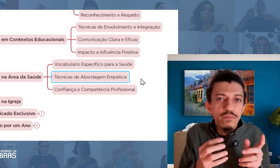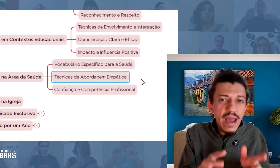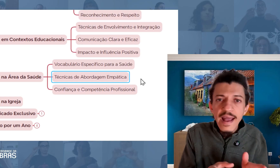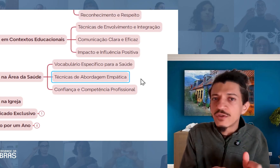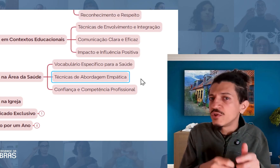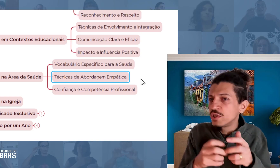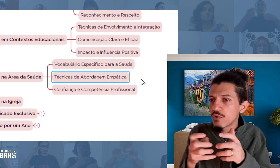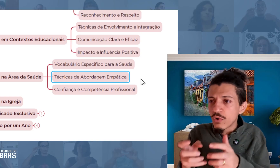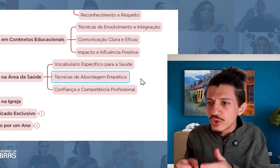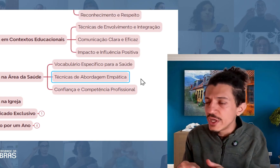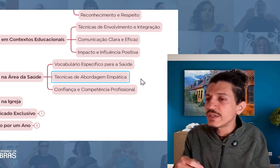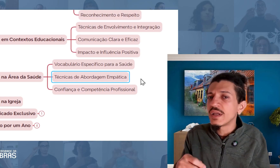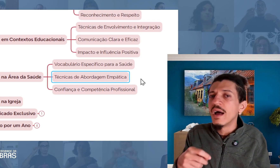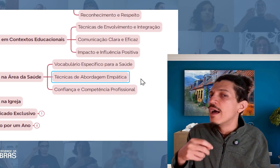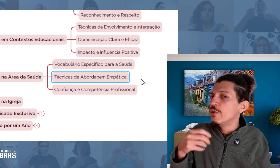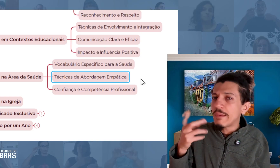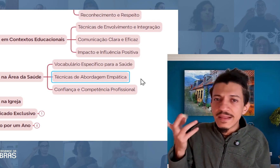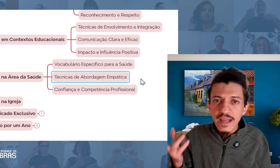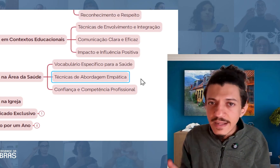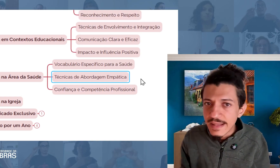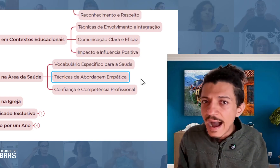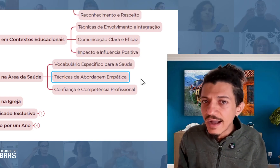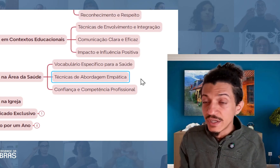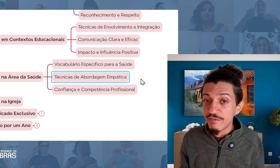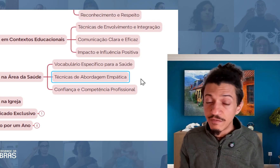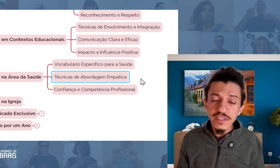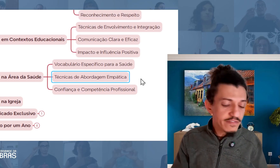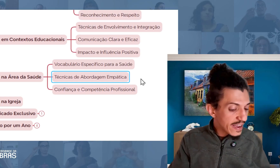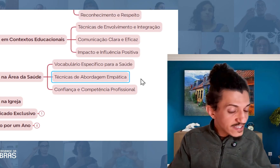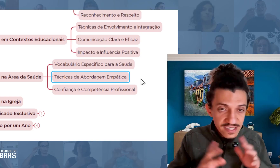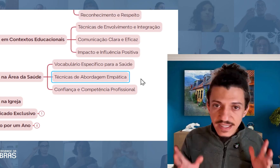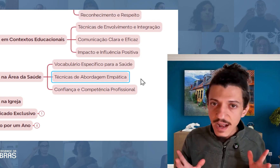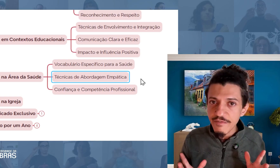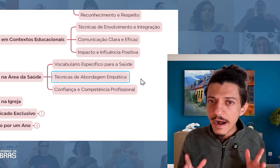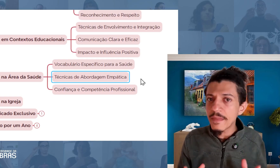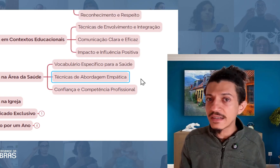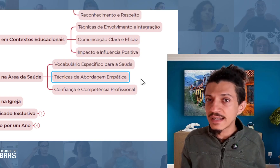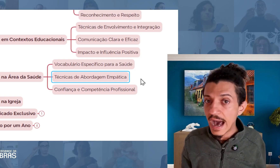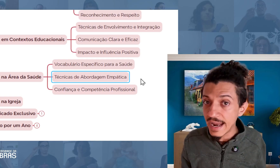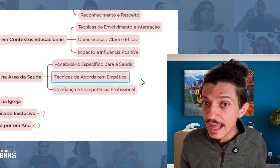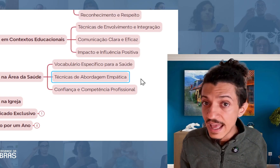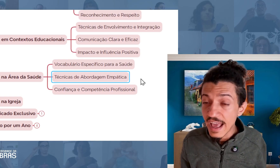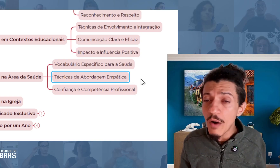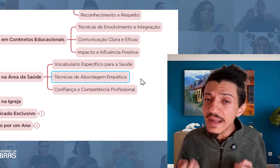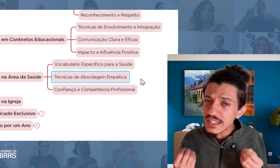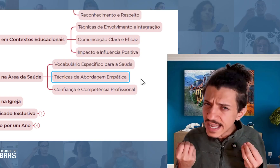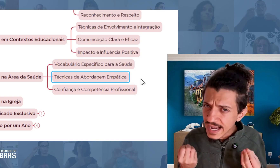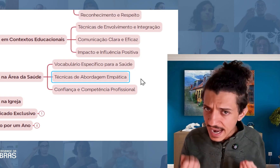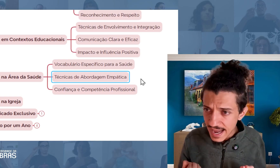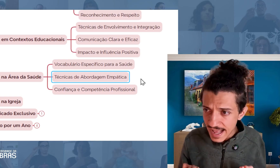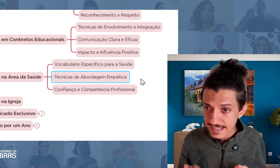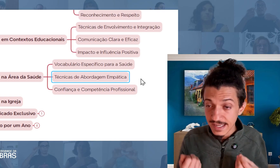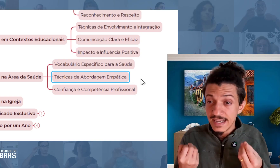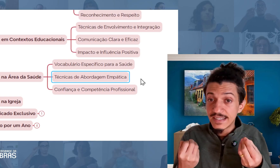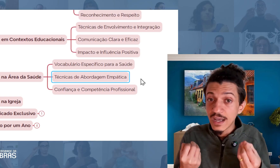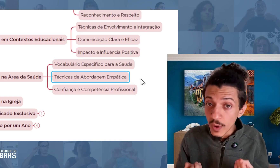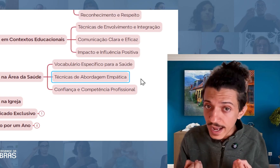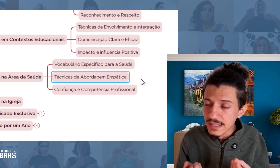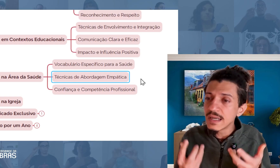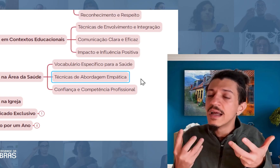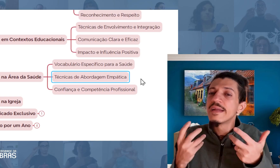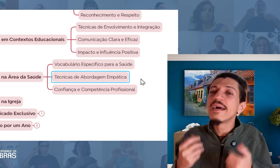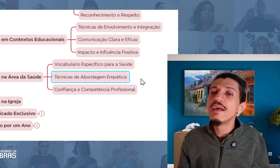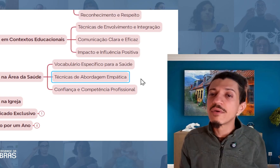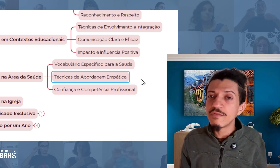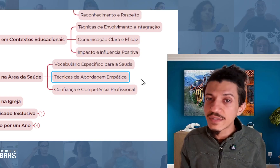atendimento médico, ginecologista, numa maternidade, enfim, você vai destravar essa área e realmente ter clareza,